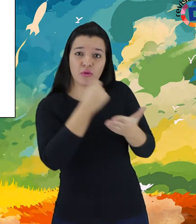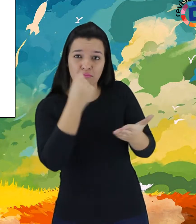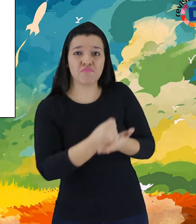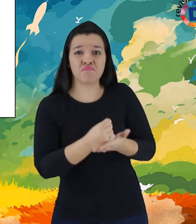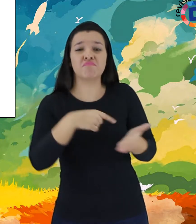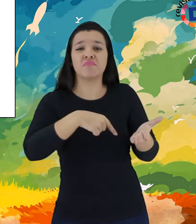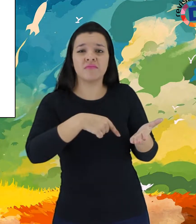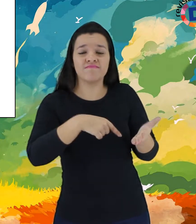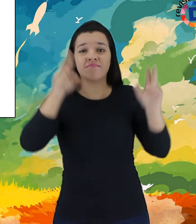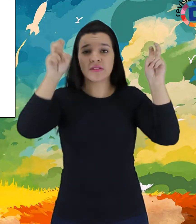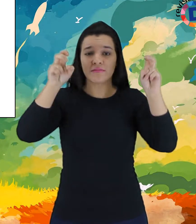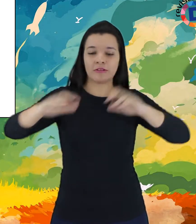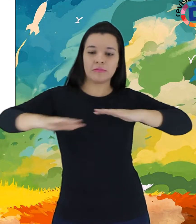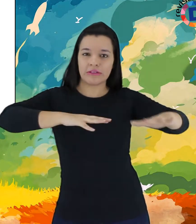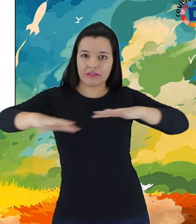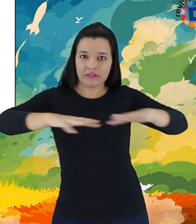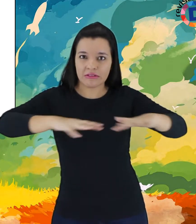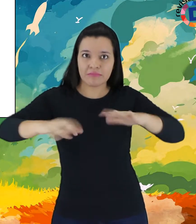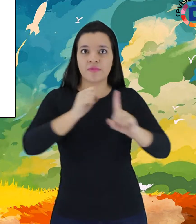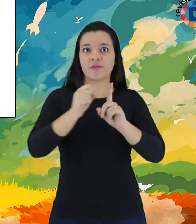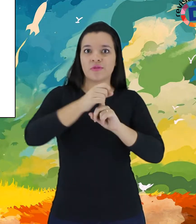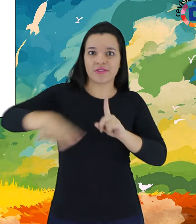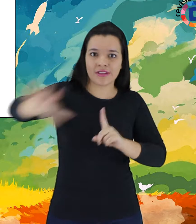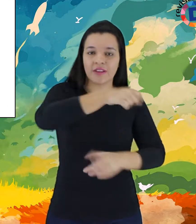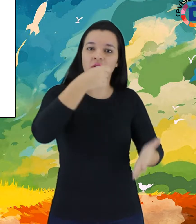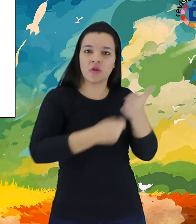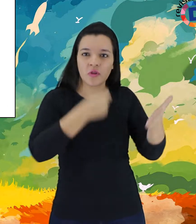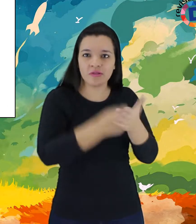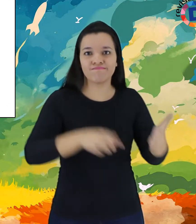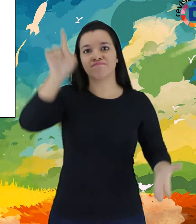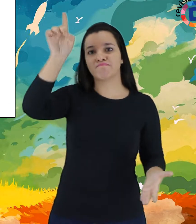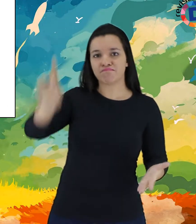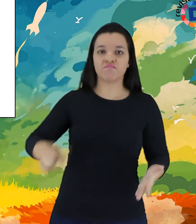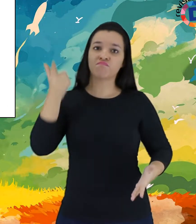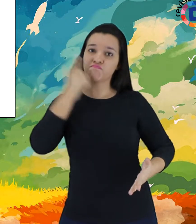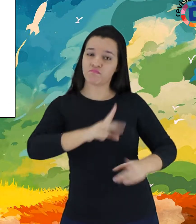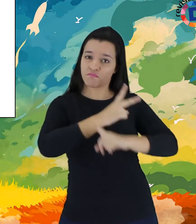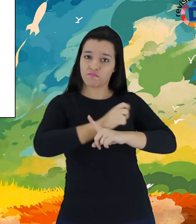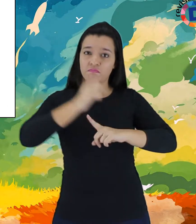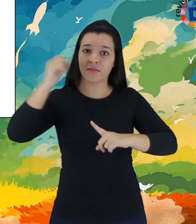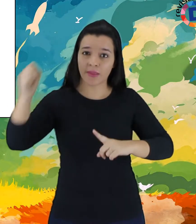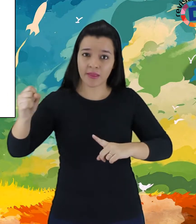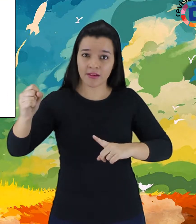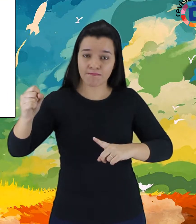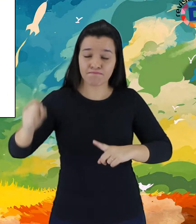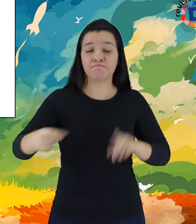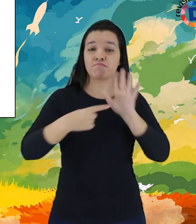o movimento social das pessoas com deficiência, suas lutas e conquistas, aborda cada